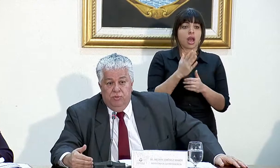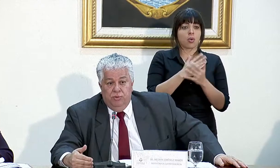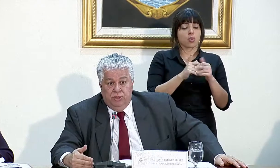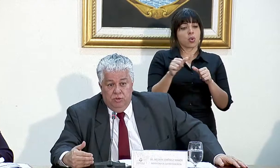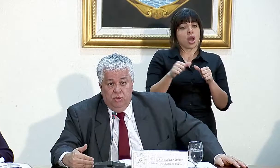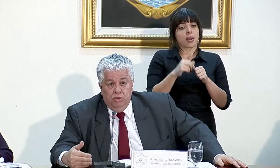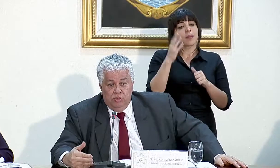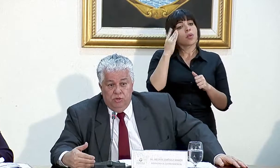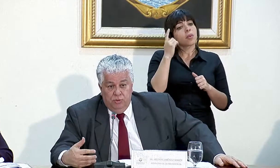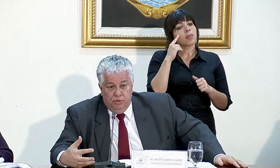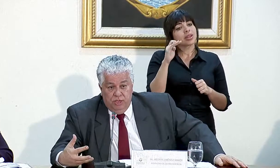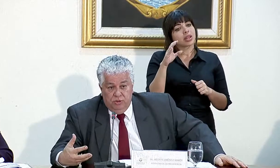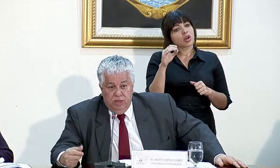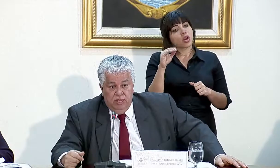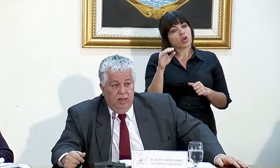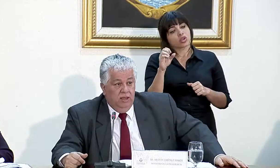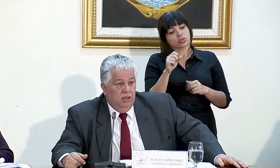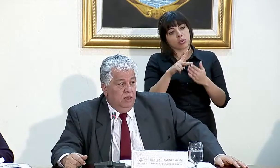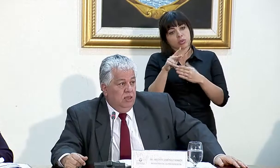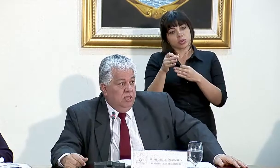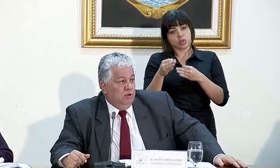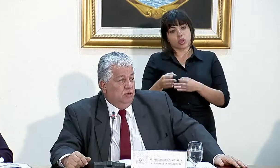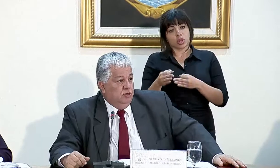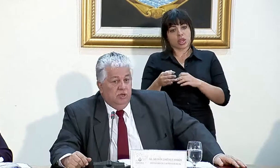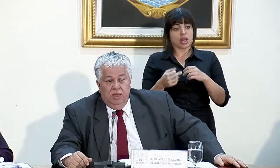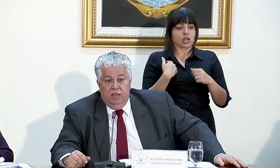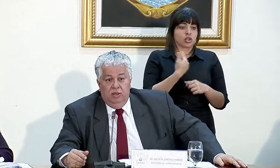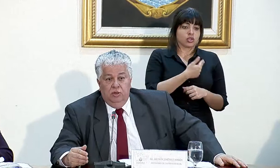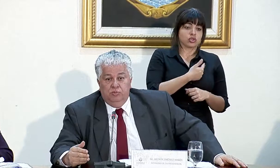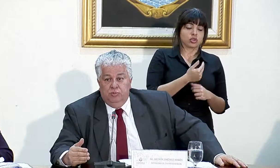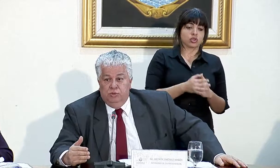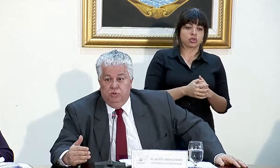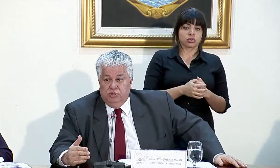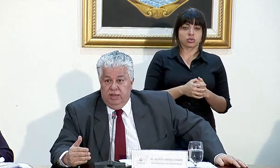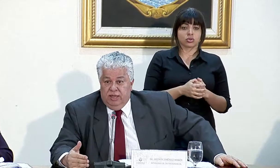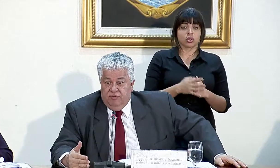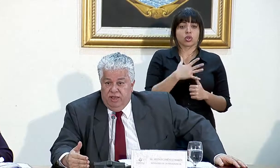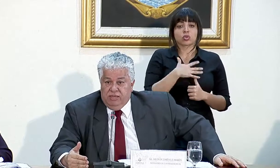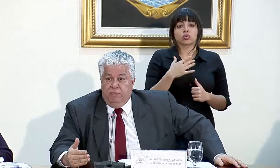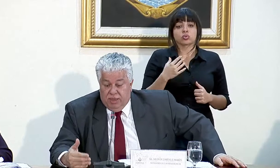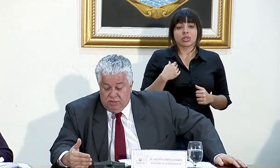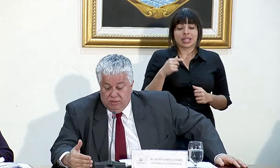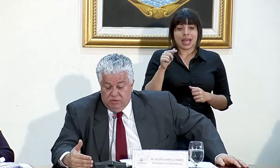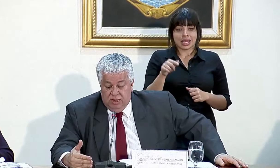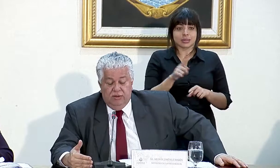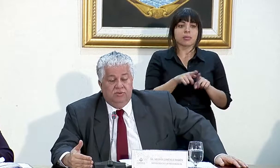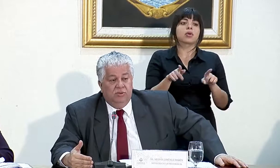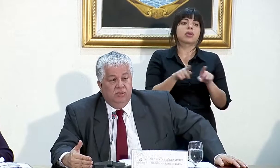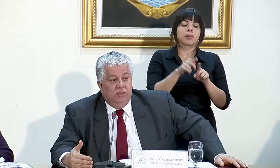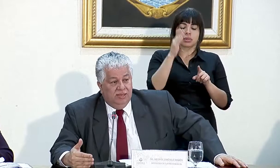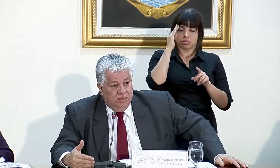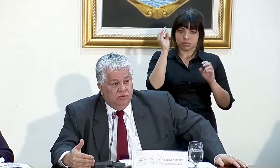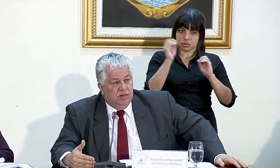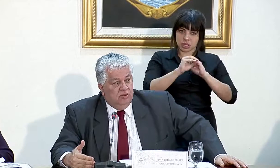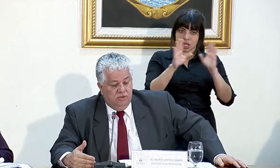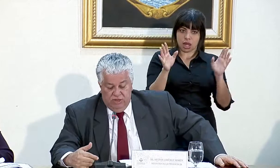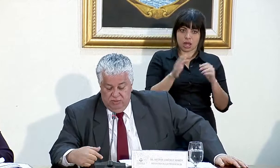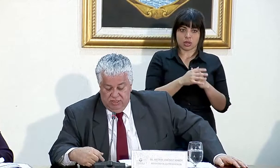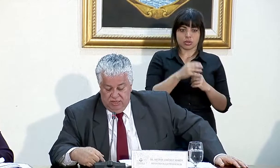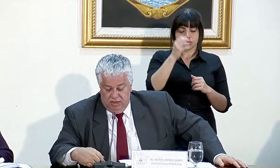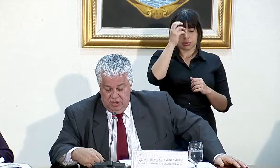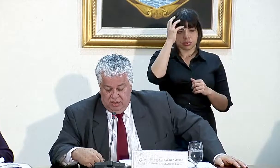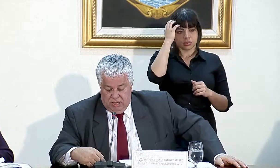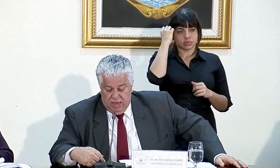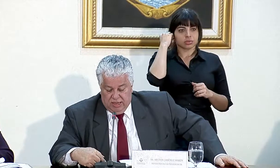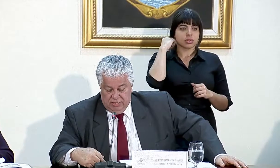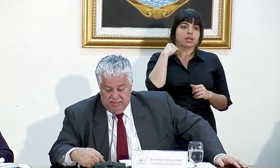sectores proponen por Tecocos como proyecto original y a nosotros nos gustaría que fuera esa, pero estamos claros, y eso queremos